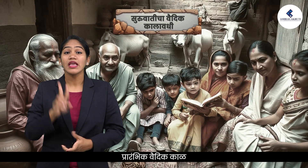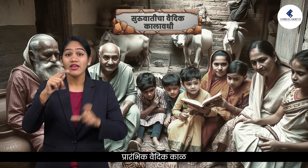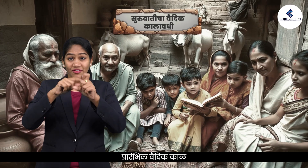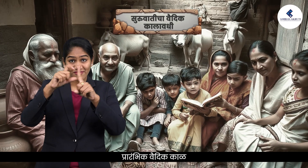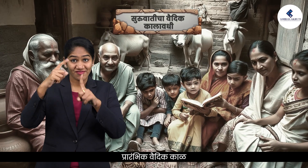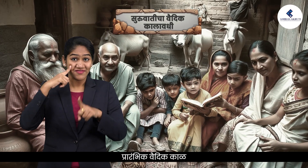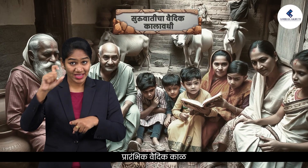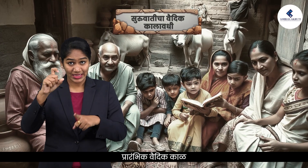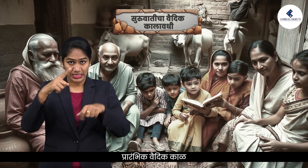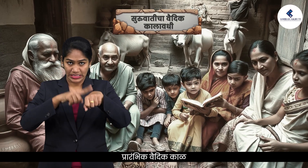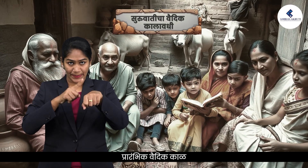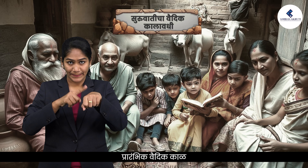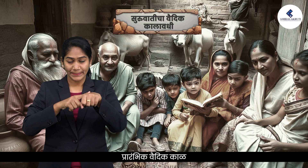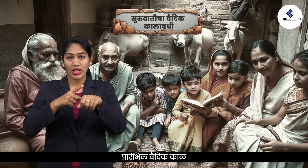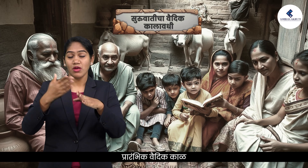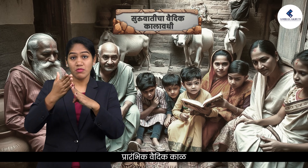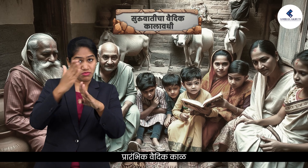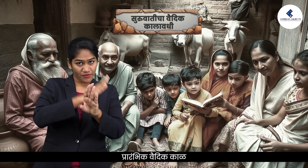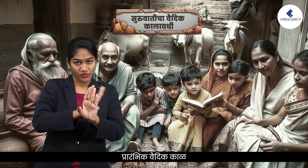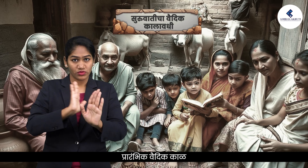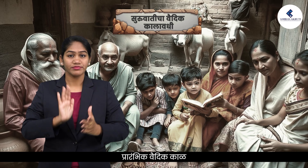प्रारंभिक वैदिक काळ.